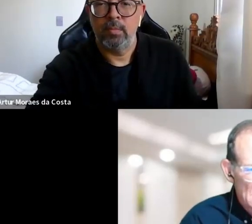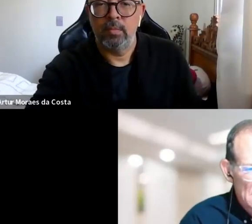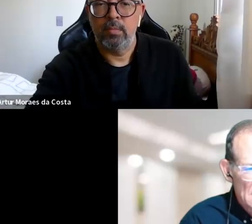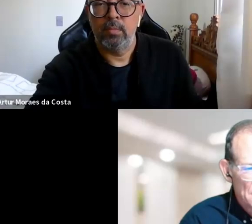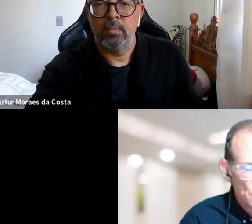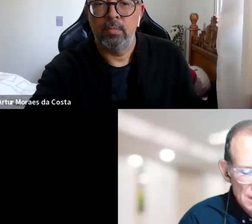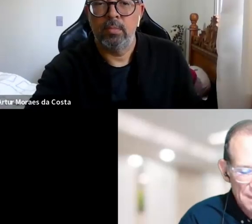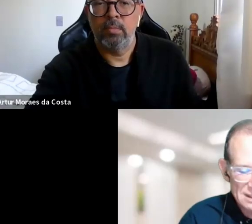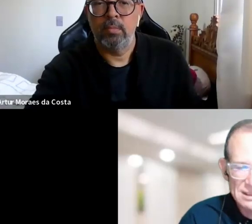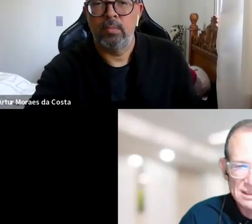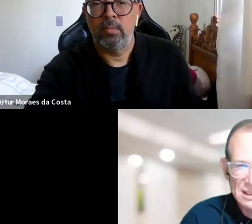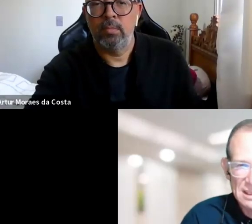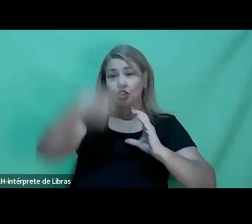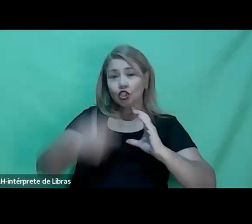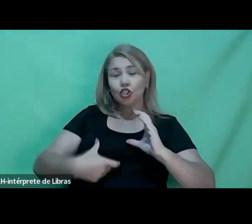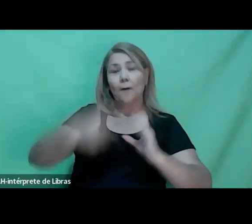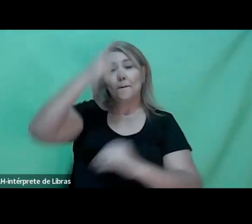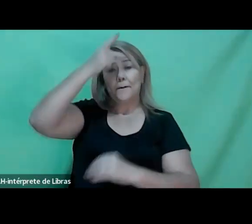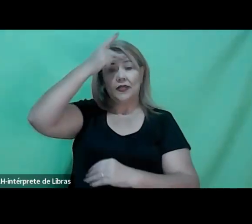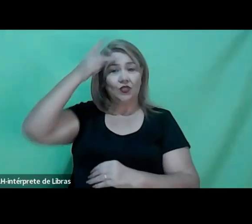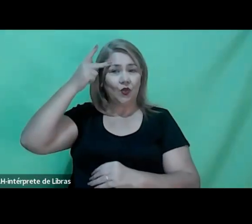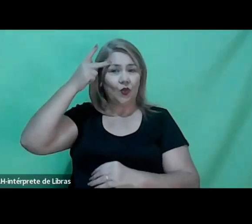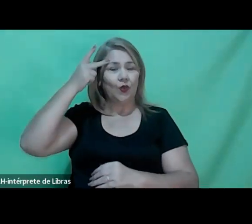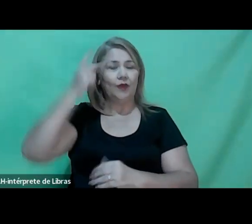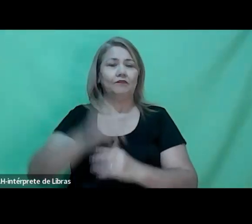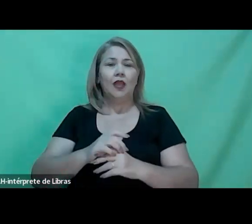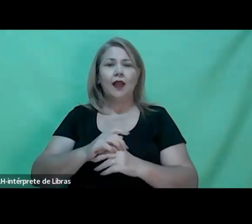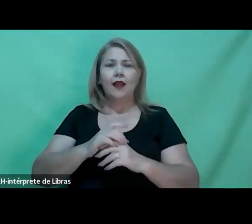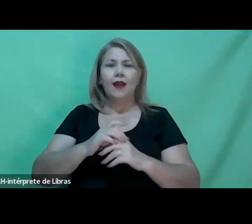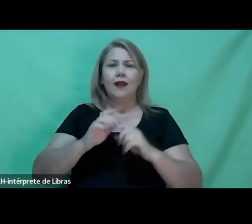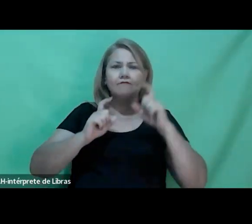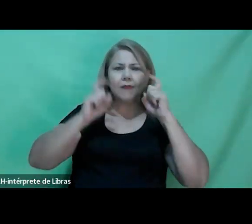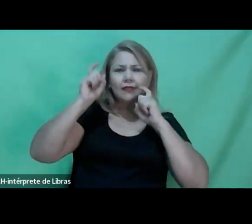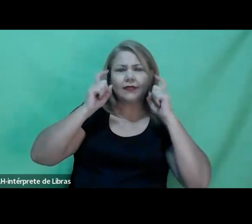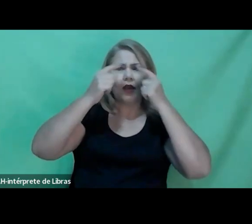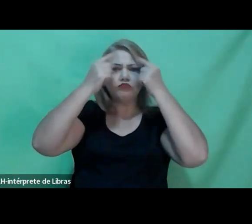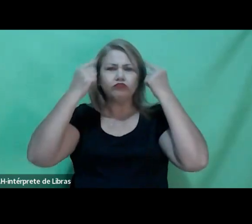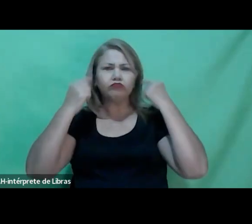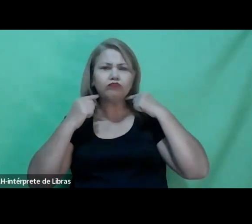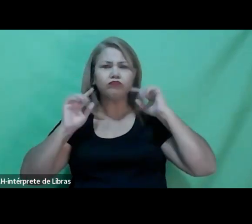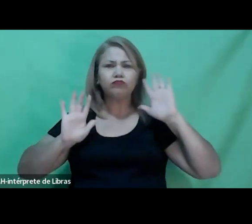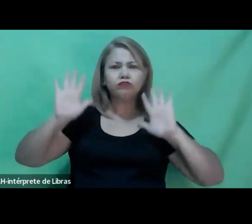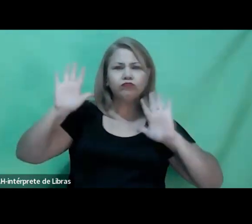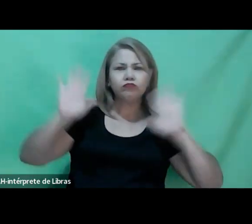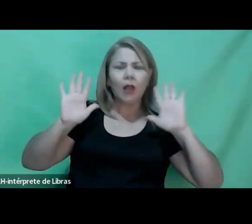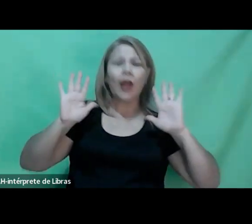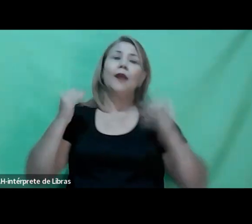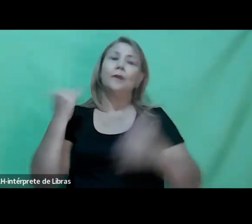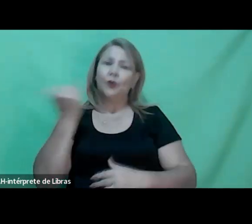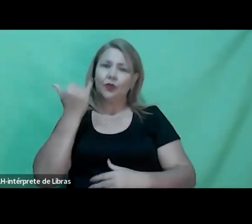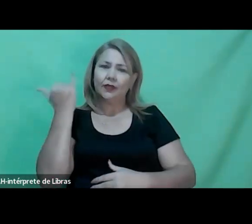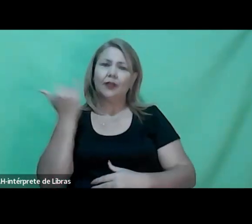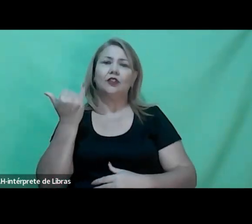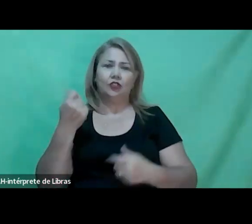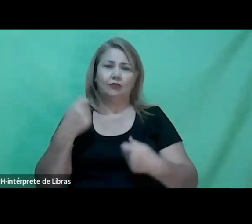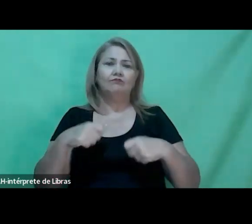eh Muchas veces eh las expresiones de la cara y los gestos también son importantes y necesarios